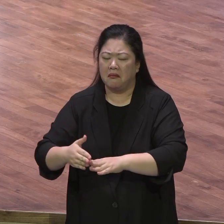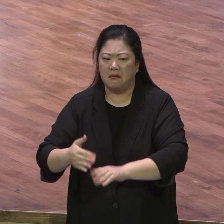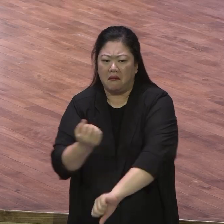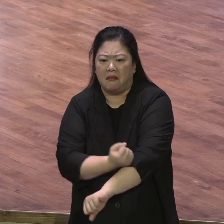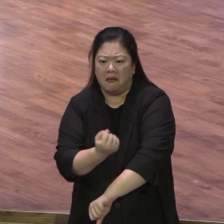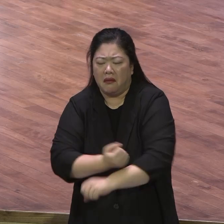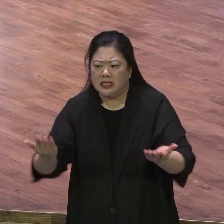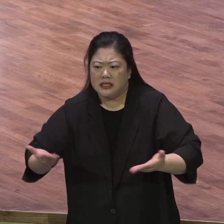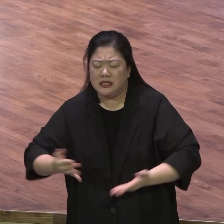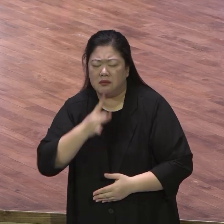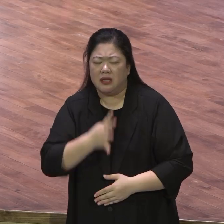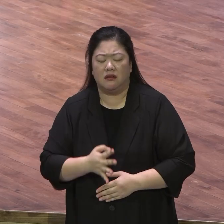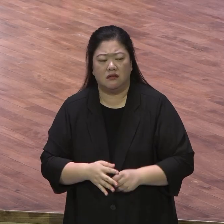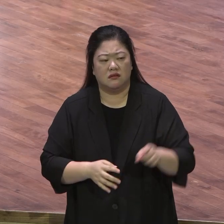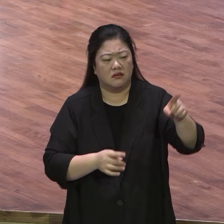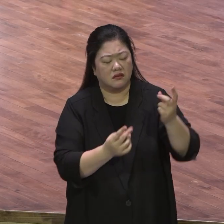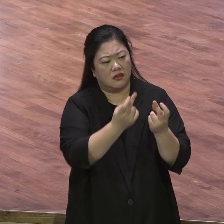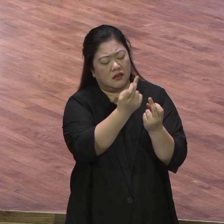너 형제 둘 다 해먹냐